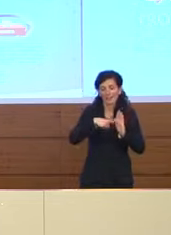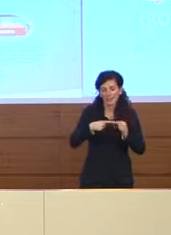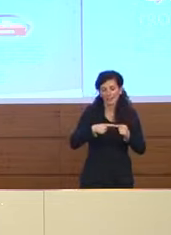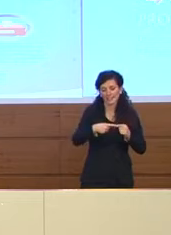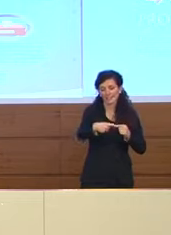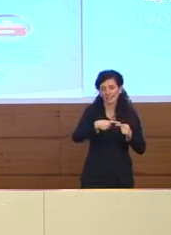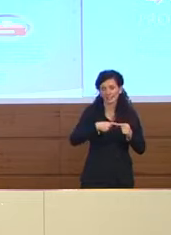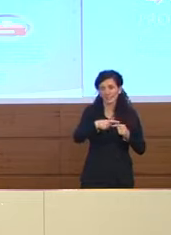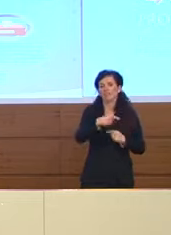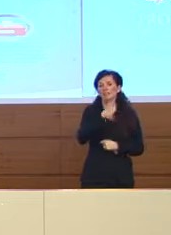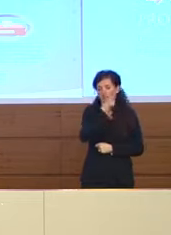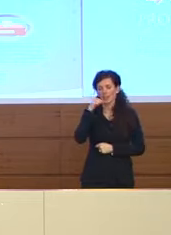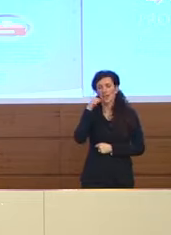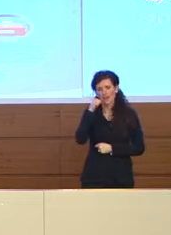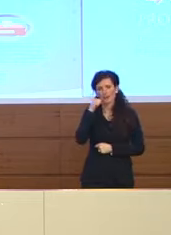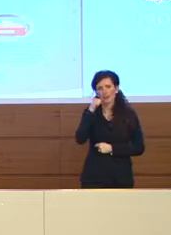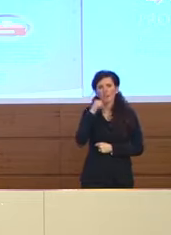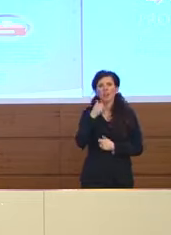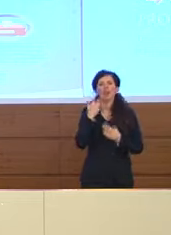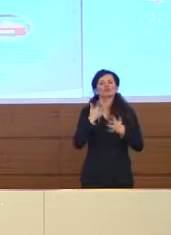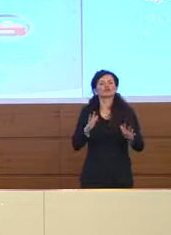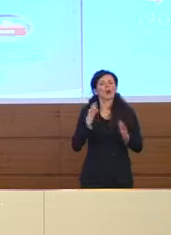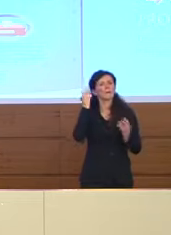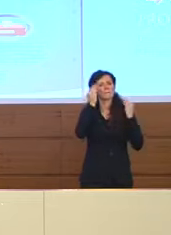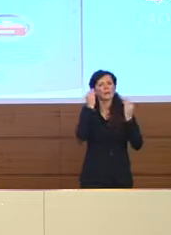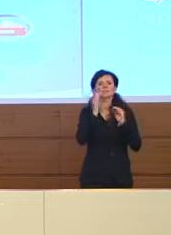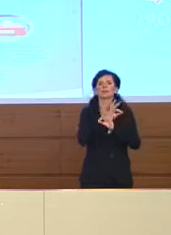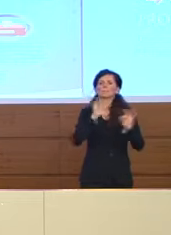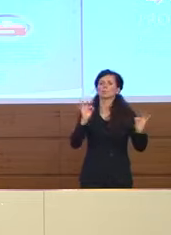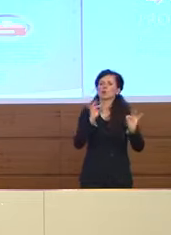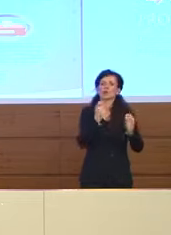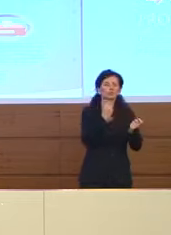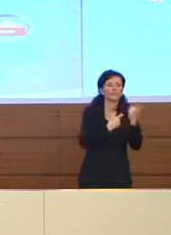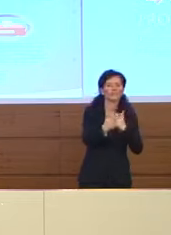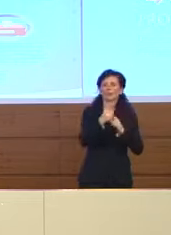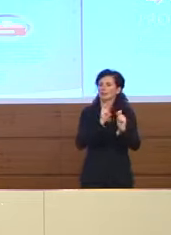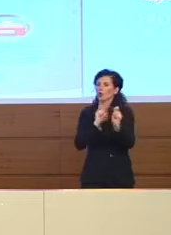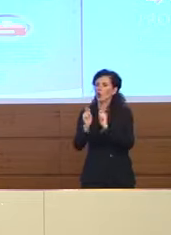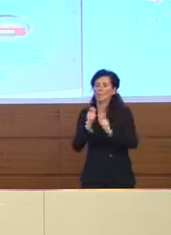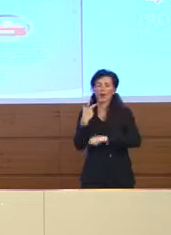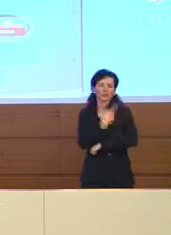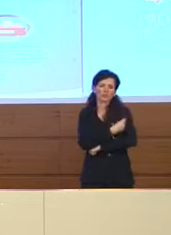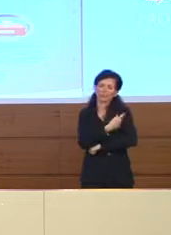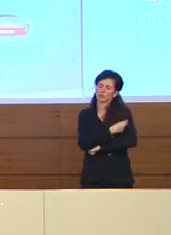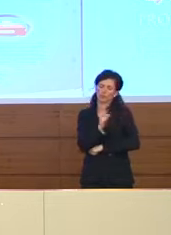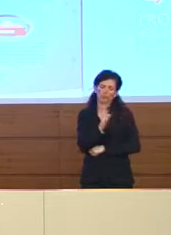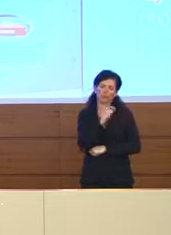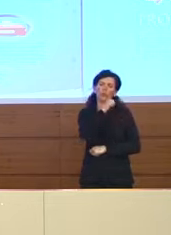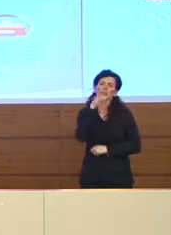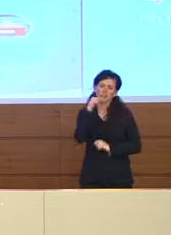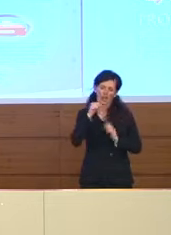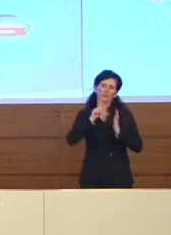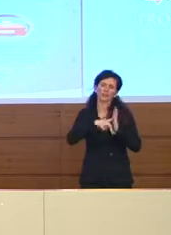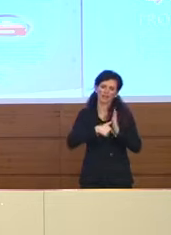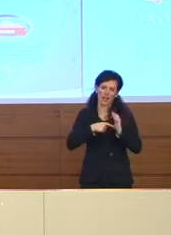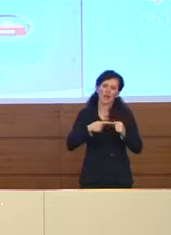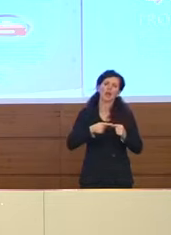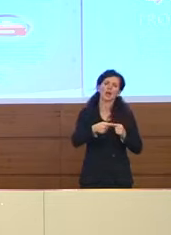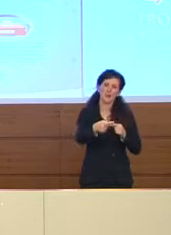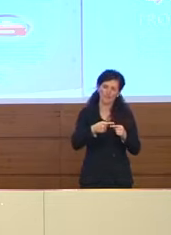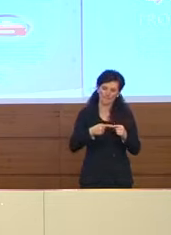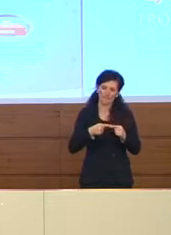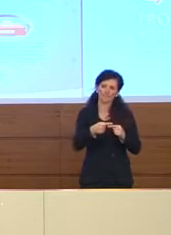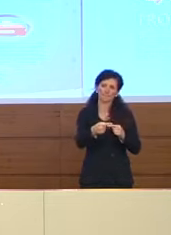pensare alla commercializzazione di questi vaccini ed esiste ancora la